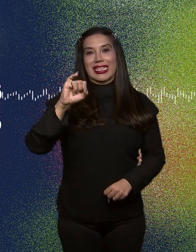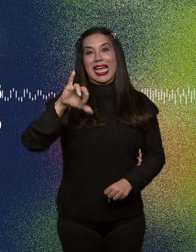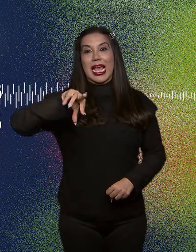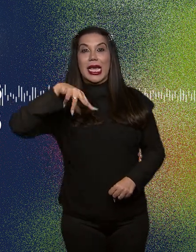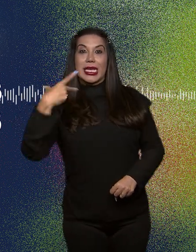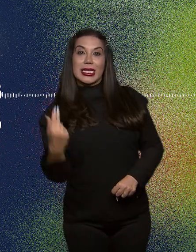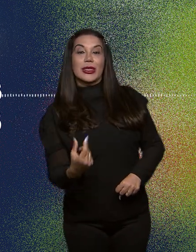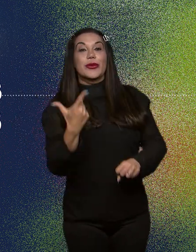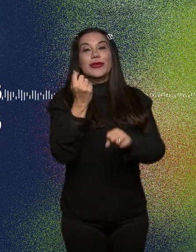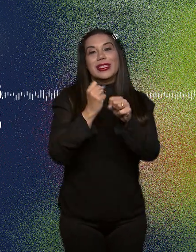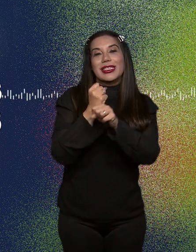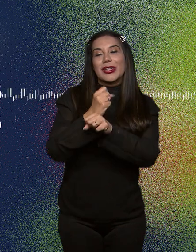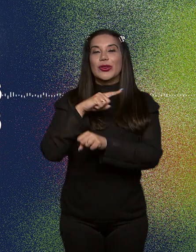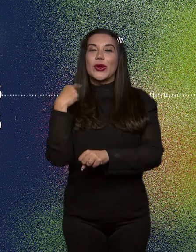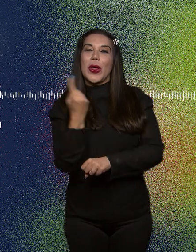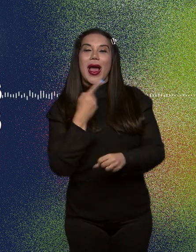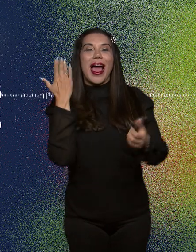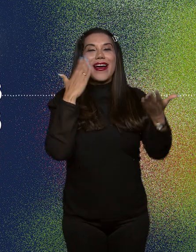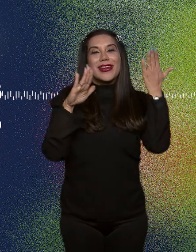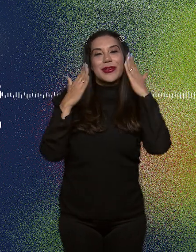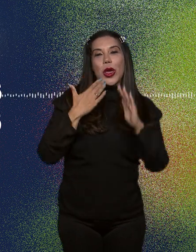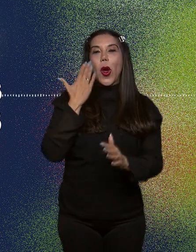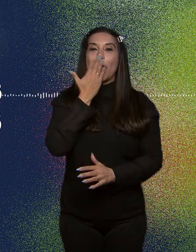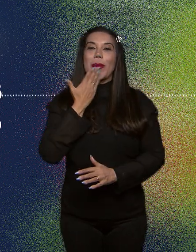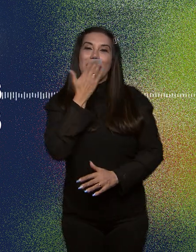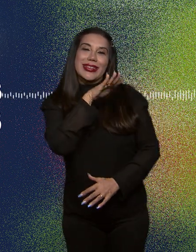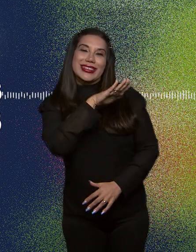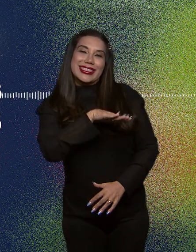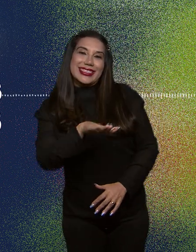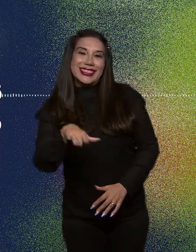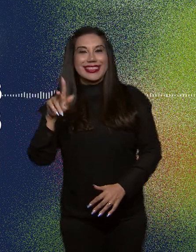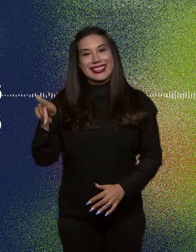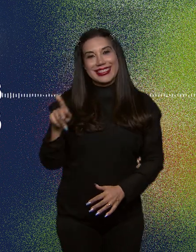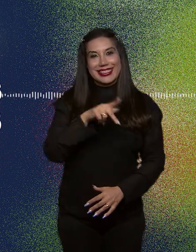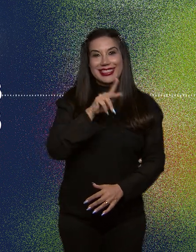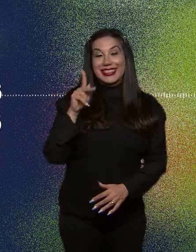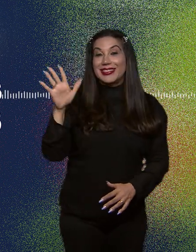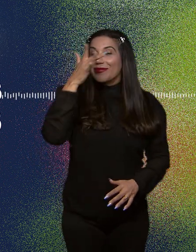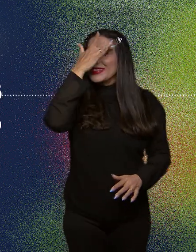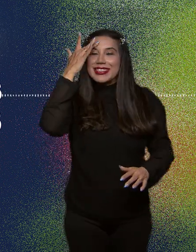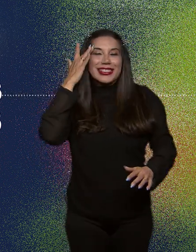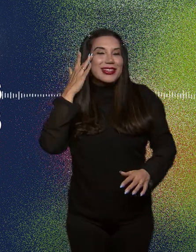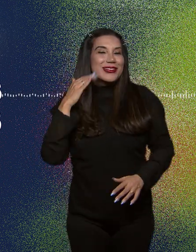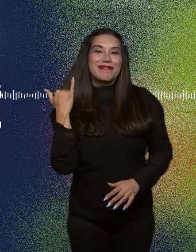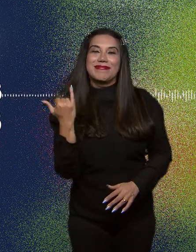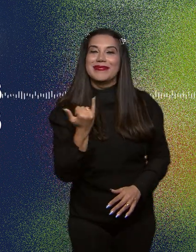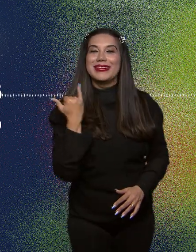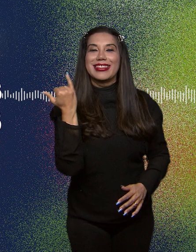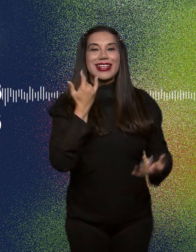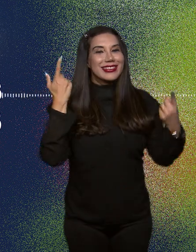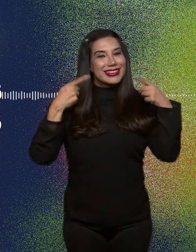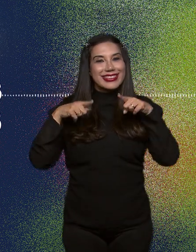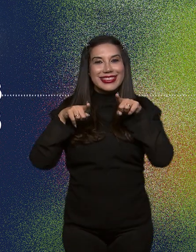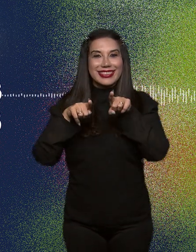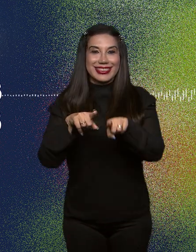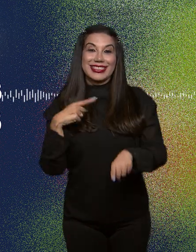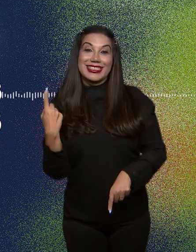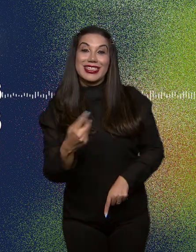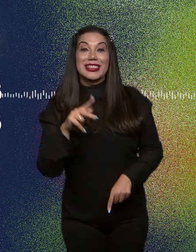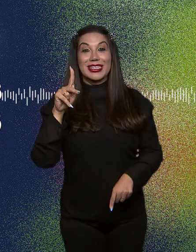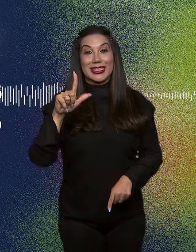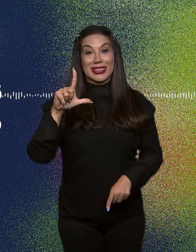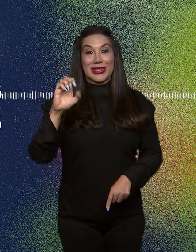gente comemorou com bolinho e tudo, com crianças e professores, que são as pessoas que mais são parceiras nossas. E